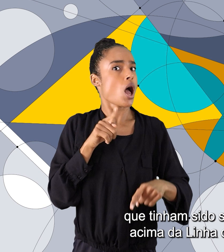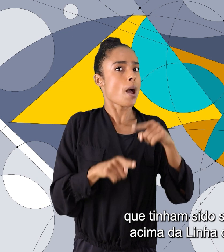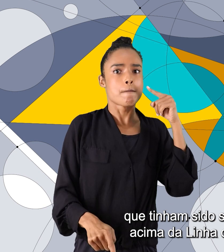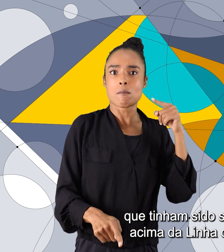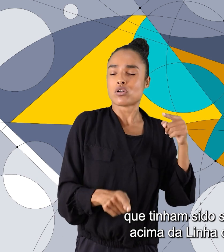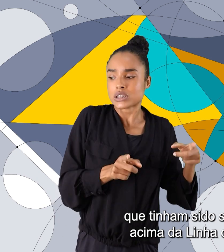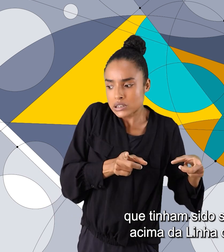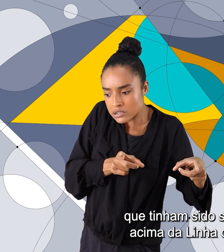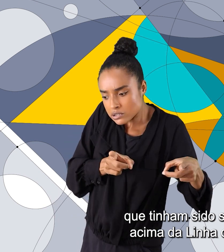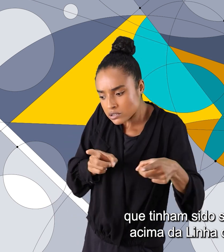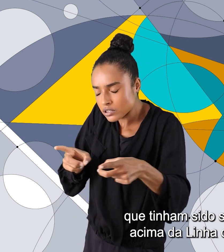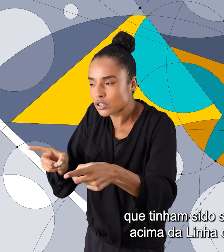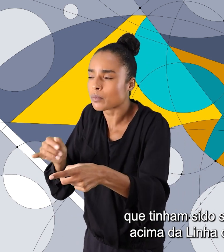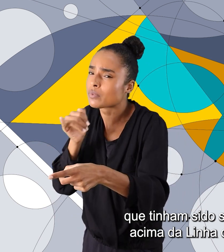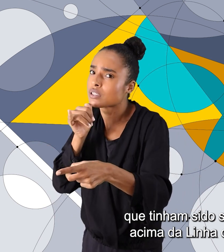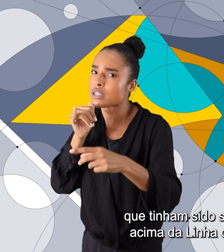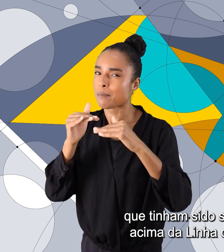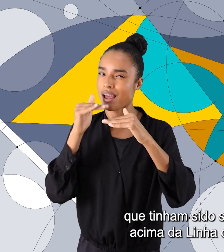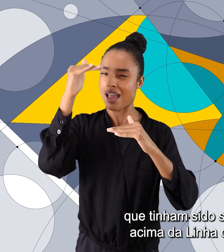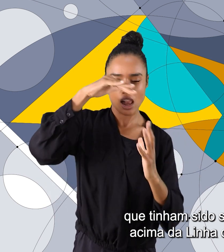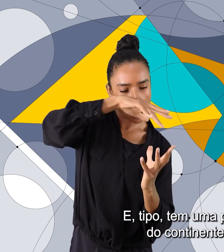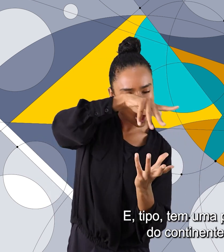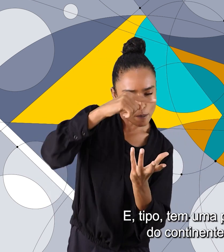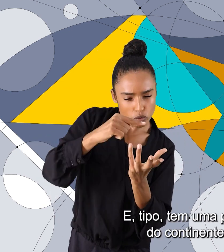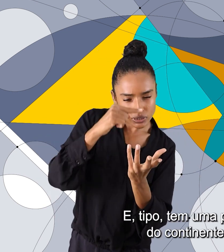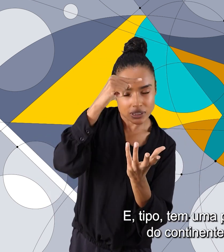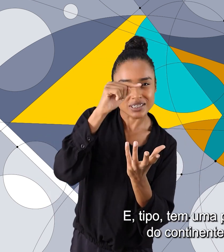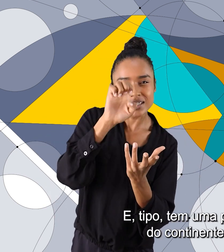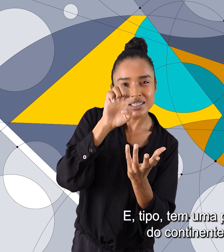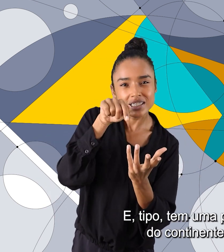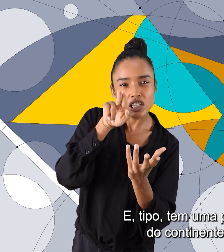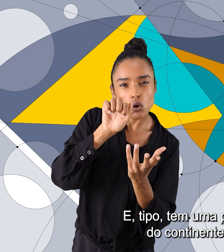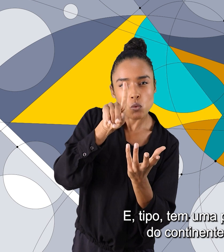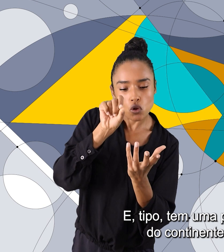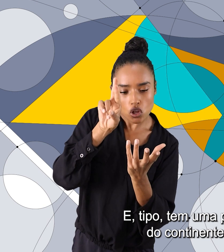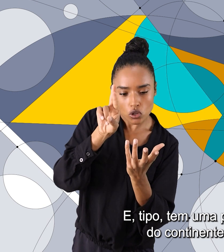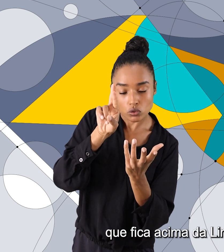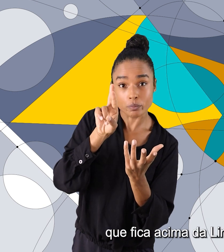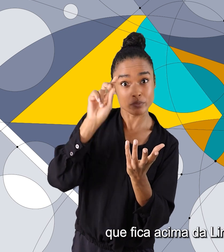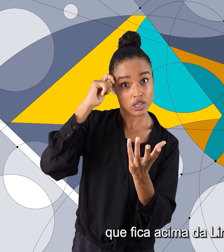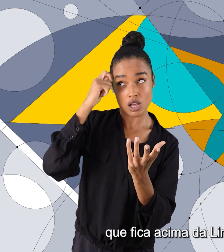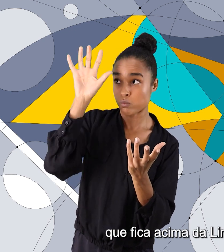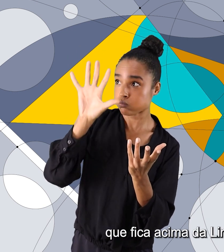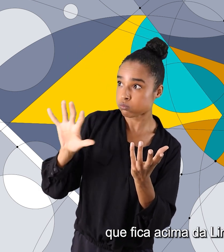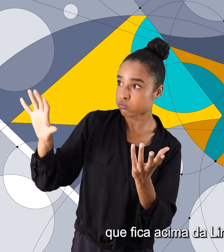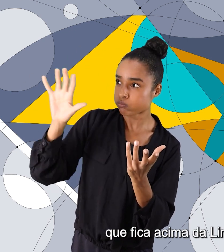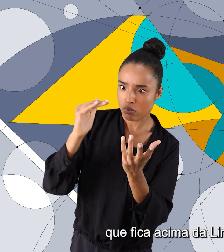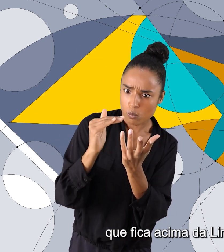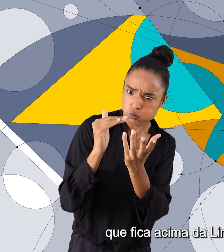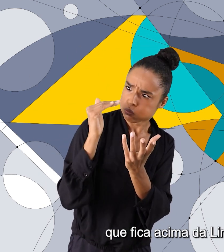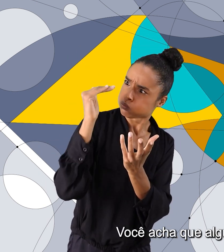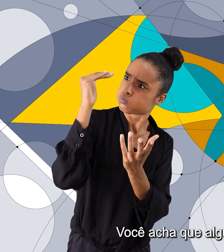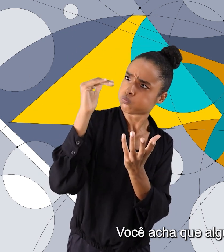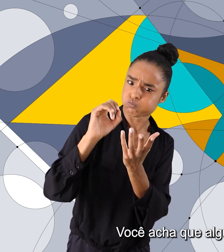tinham sido sequestradas acima da linha do Equador. E, tem uma parte enorme do continente africano que fica acima da linha do